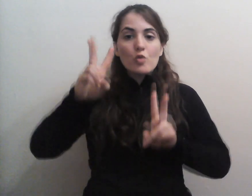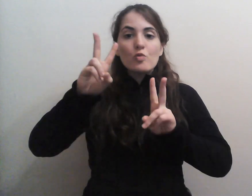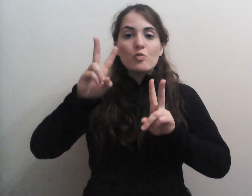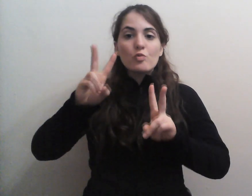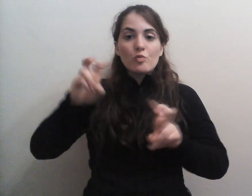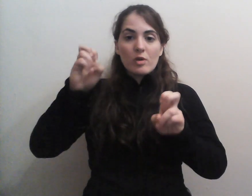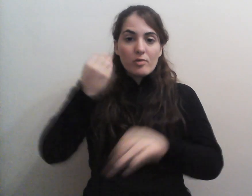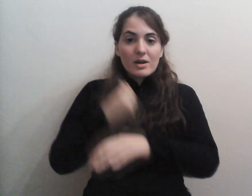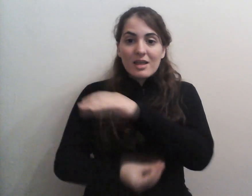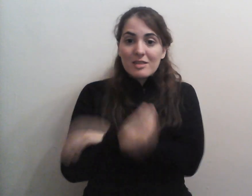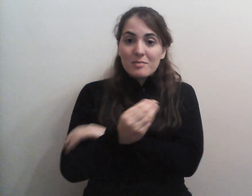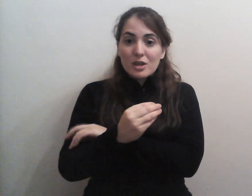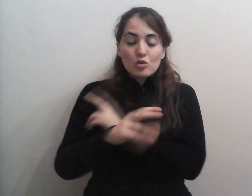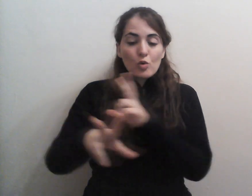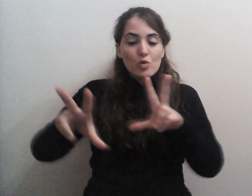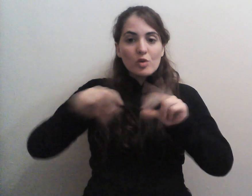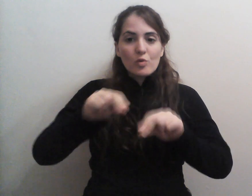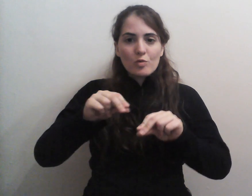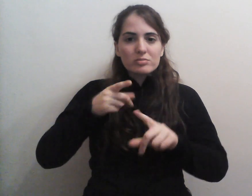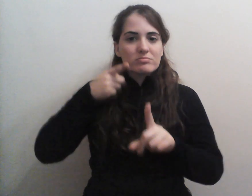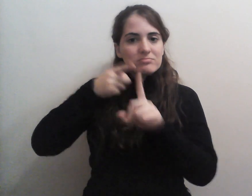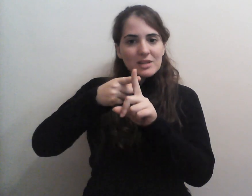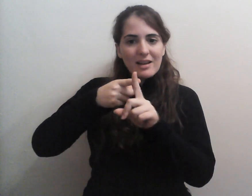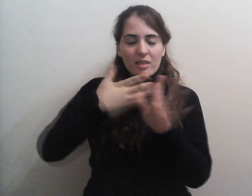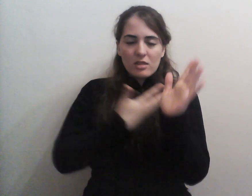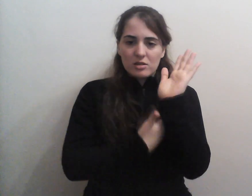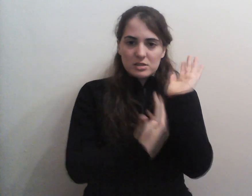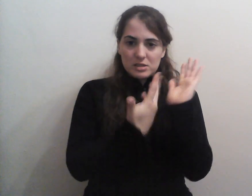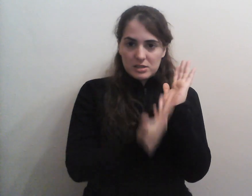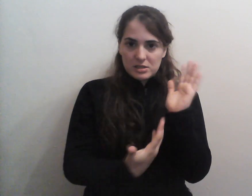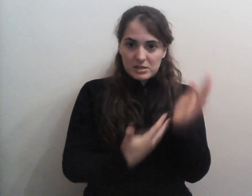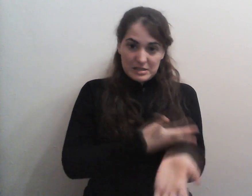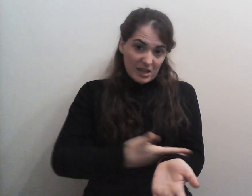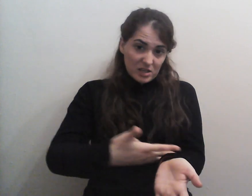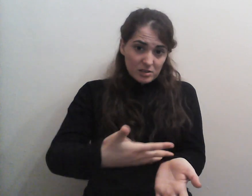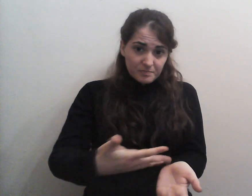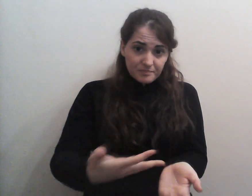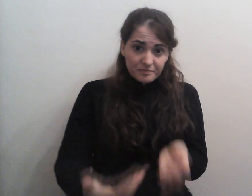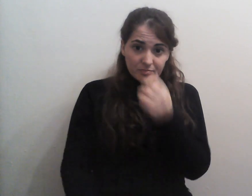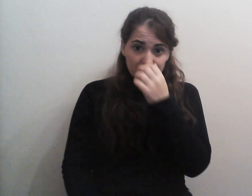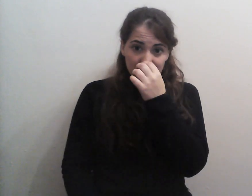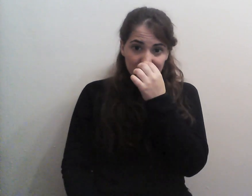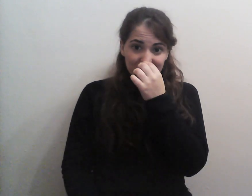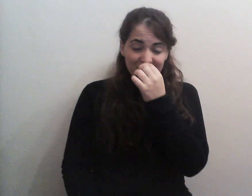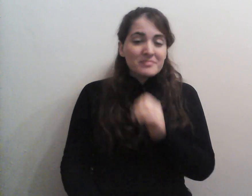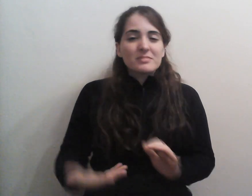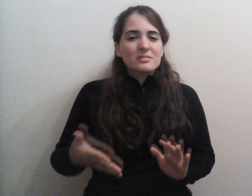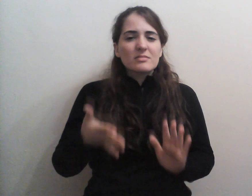sangre. El nuevo nacimiento se compra con sangre. De ninguna forma debemos pensar por un